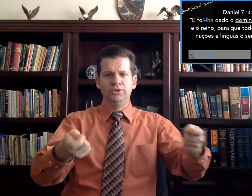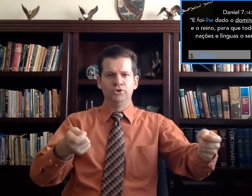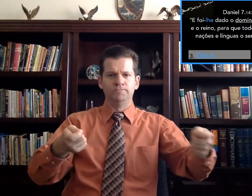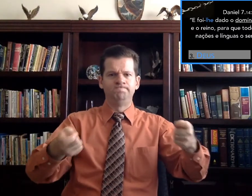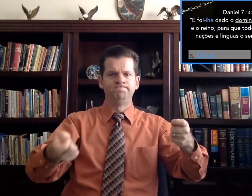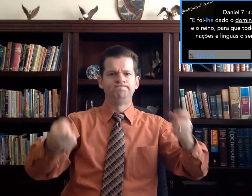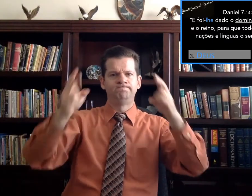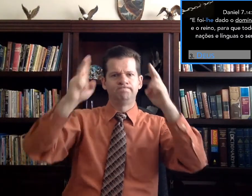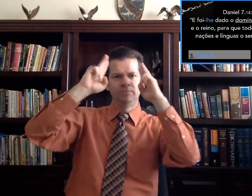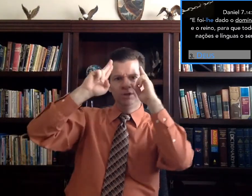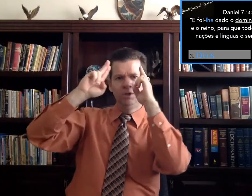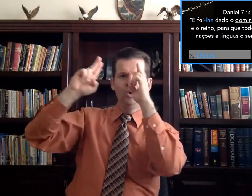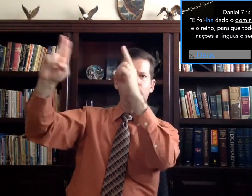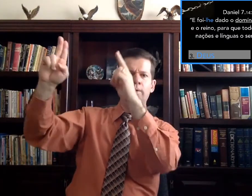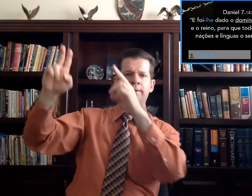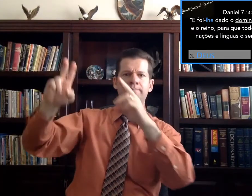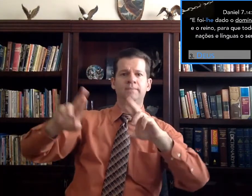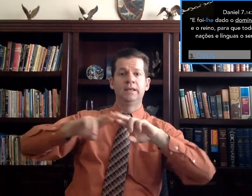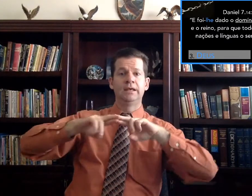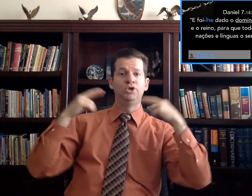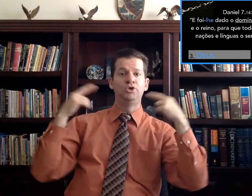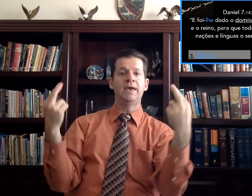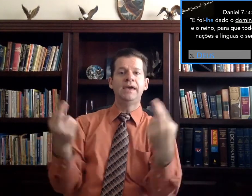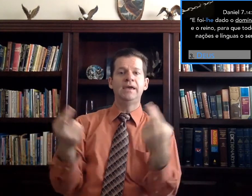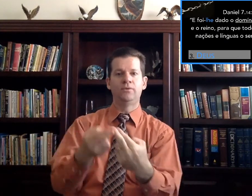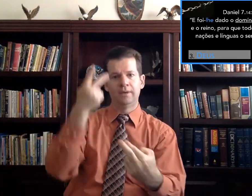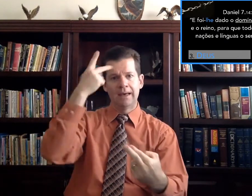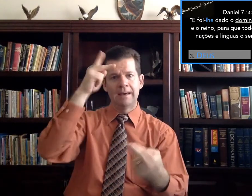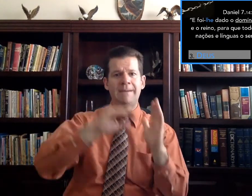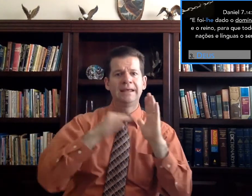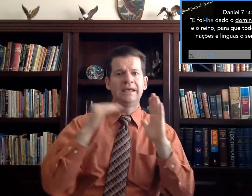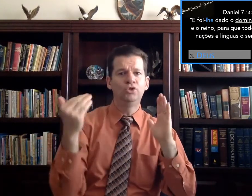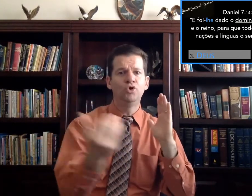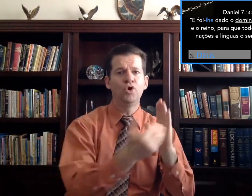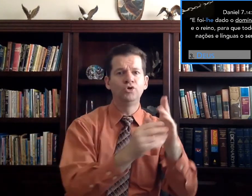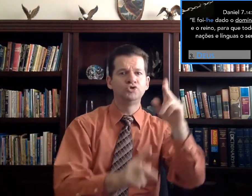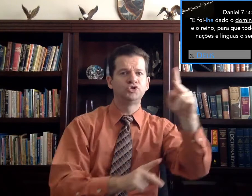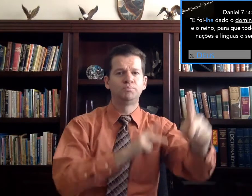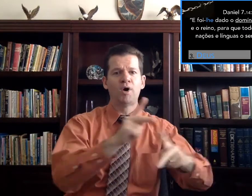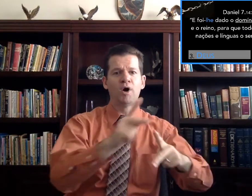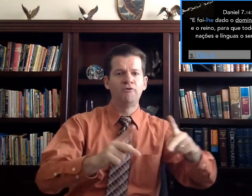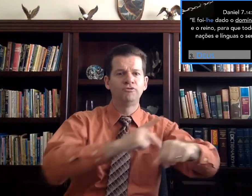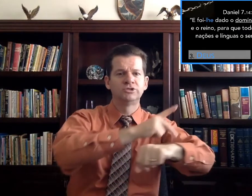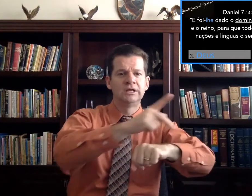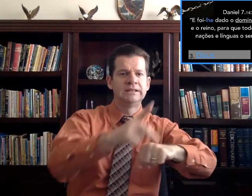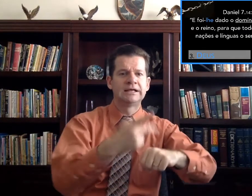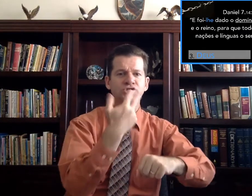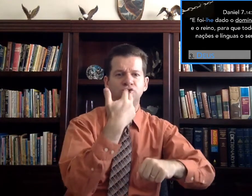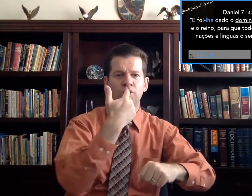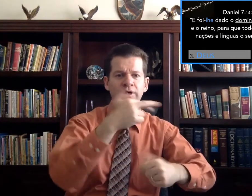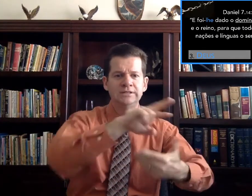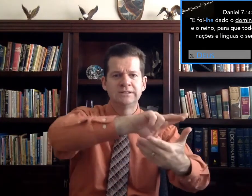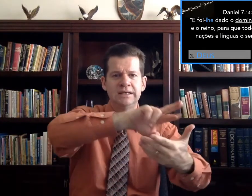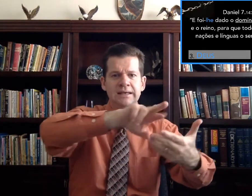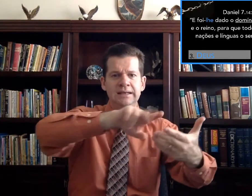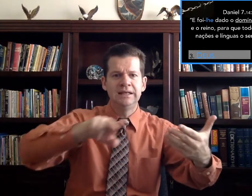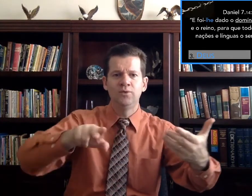domínio e honra e o reino para que todos os povos, nações e